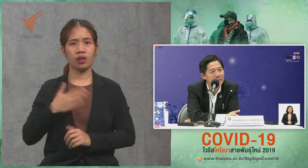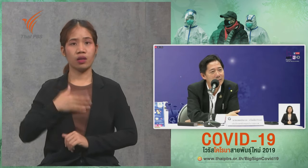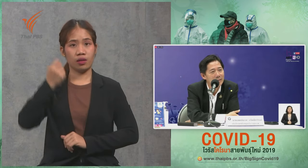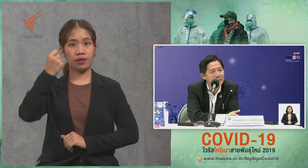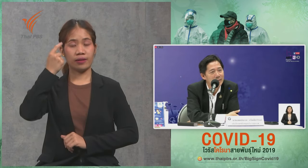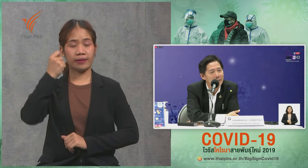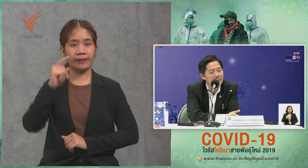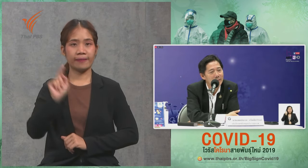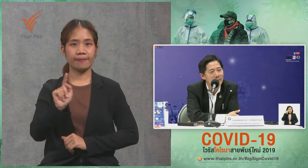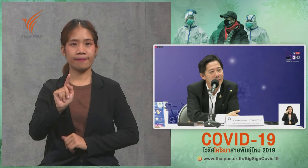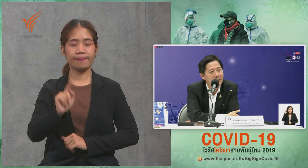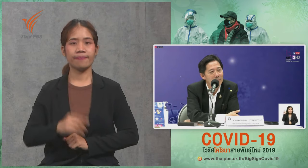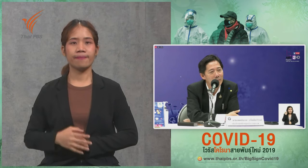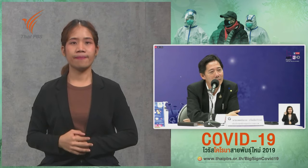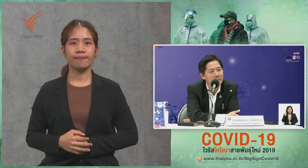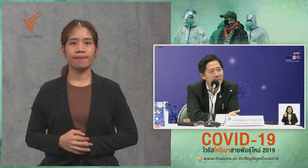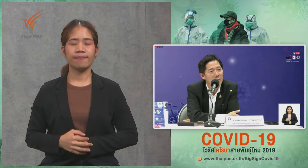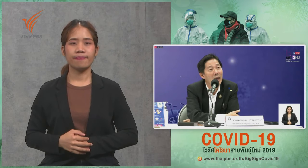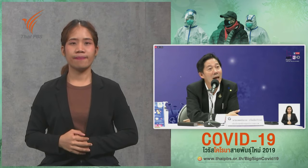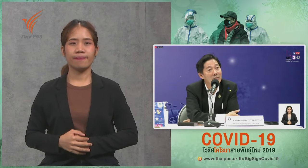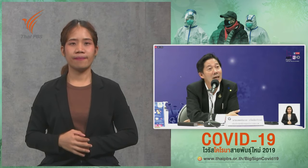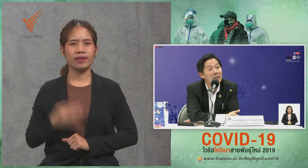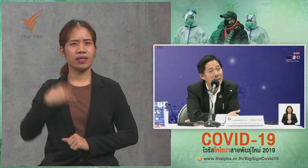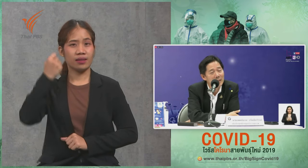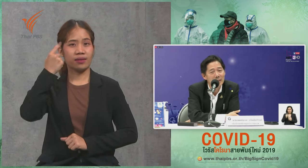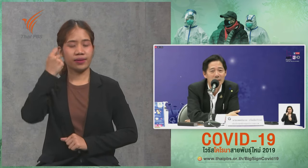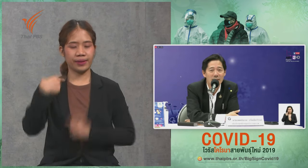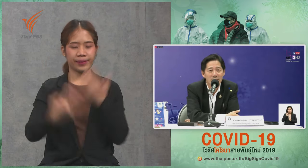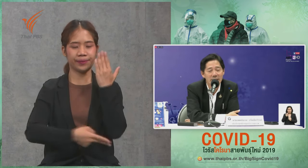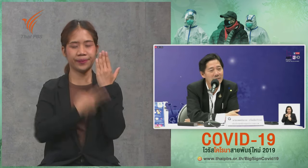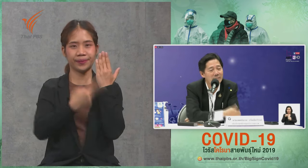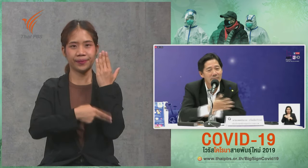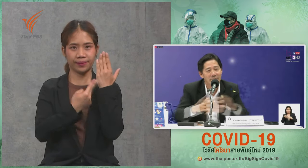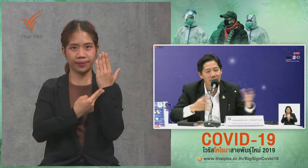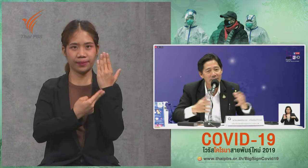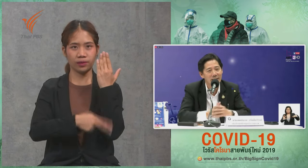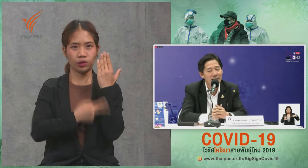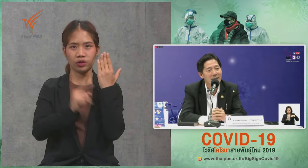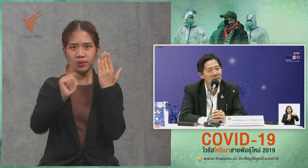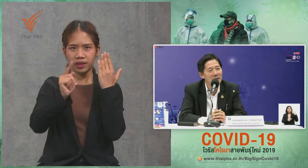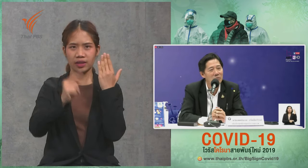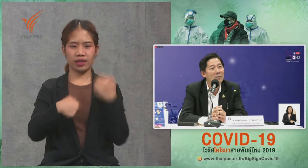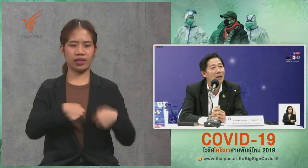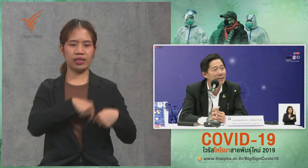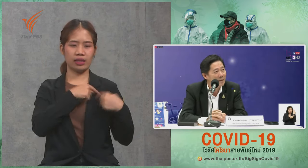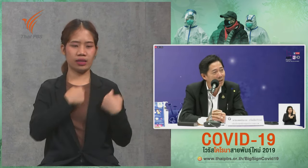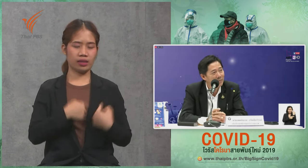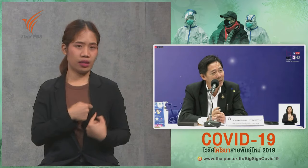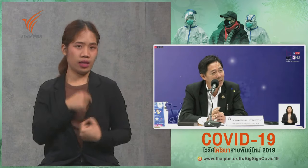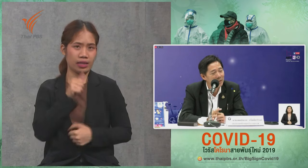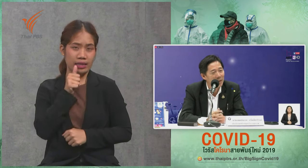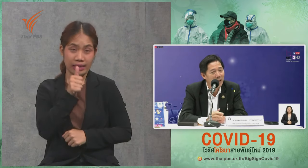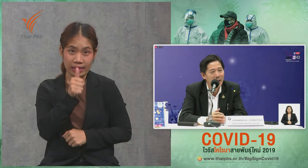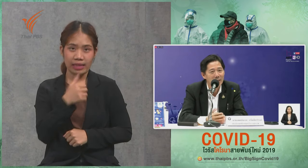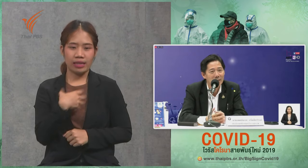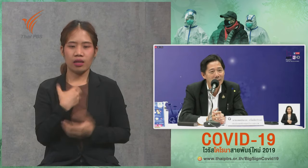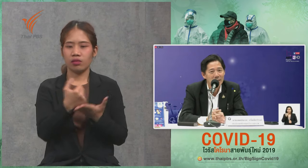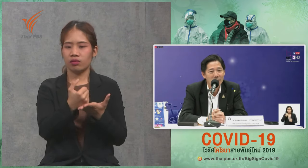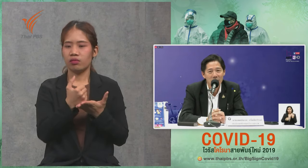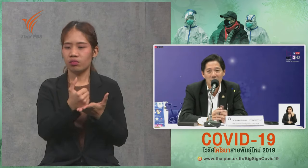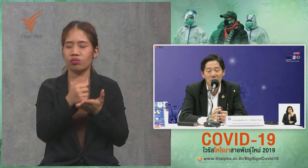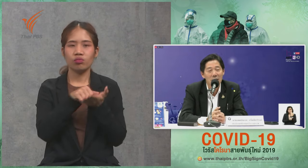าจะเป็นโรงแรมนะครับที่มีจิตที่จะมาร่วมกันนะครับในการดู